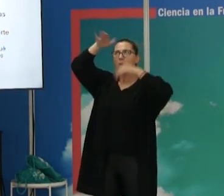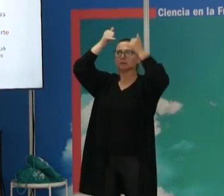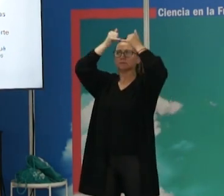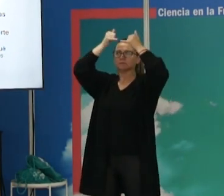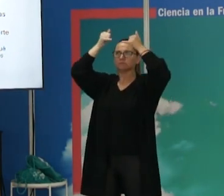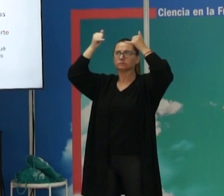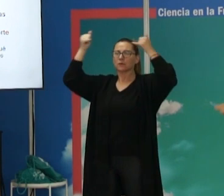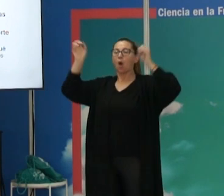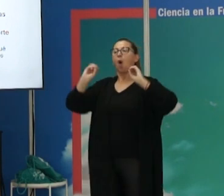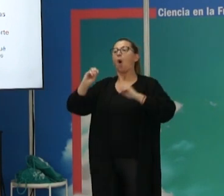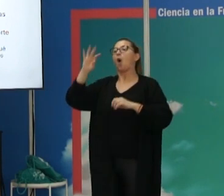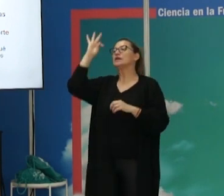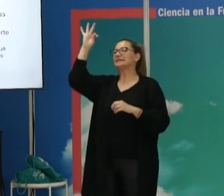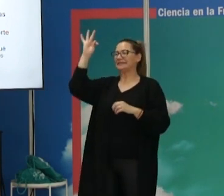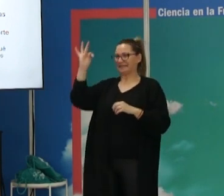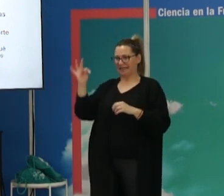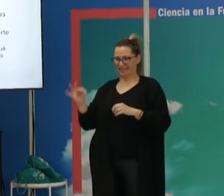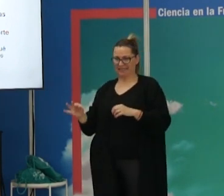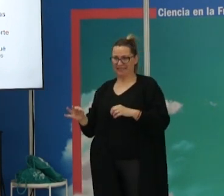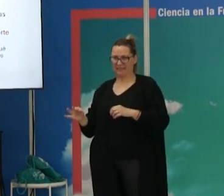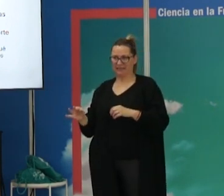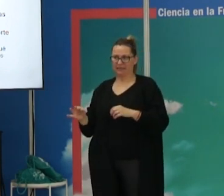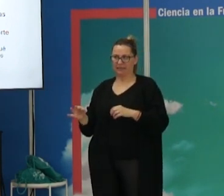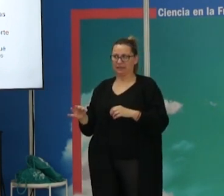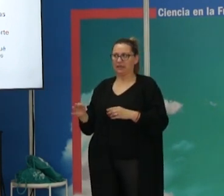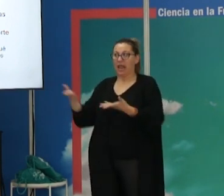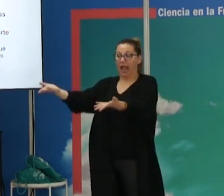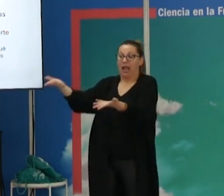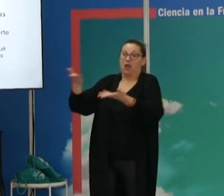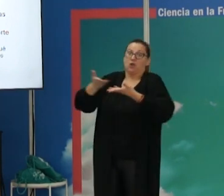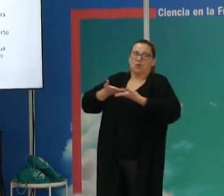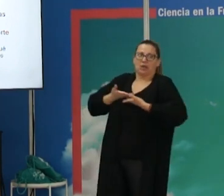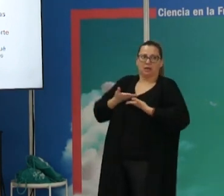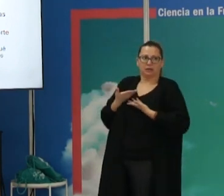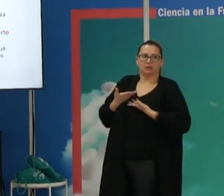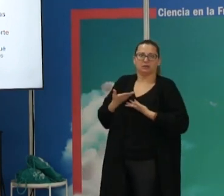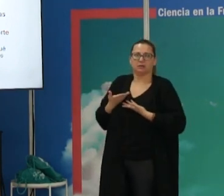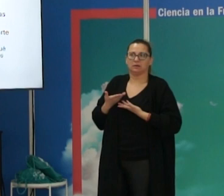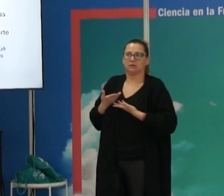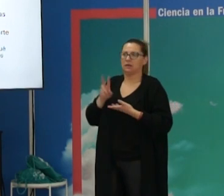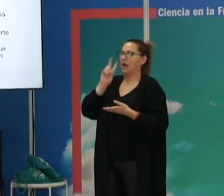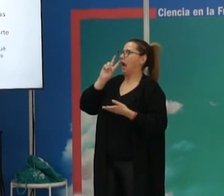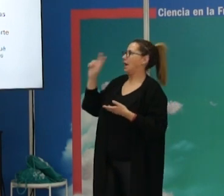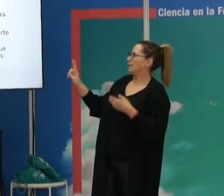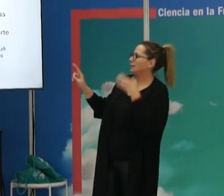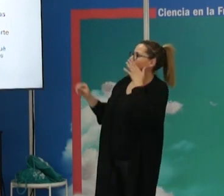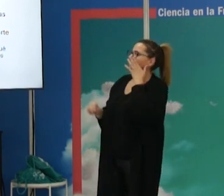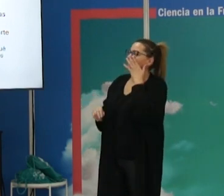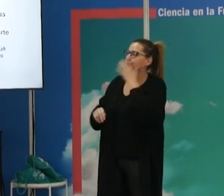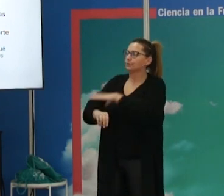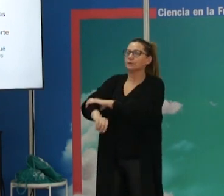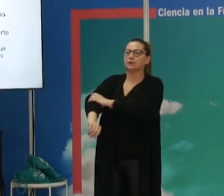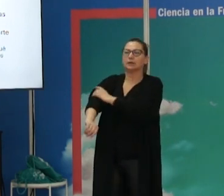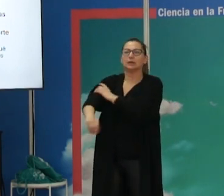determinados tests que permitirían confirmar ese estado. Y en ese punto de vista tenemos a